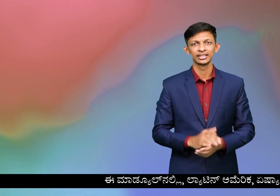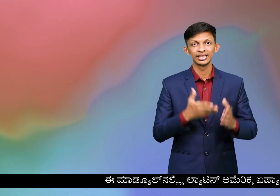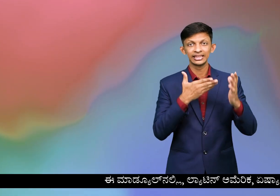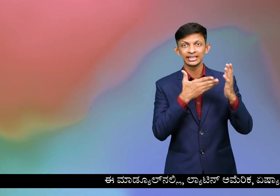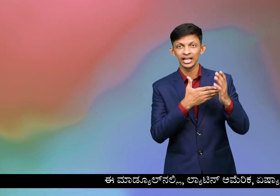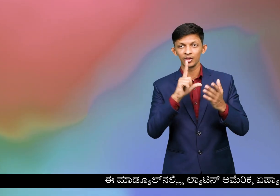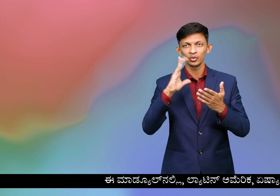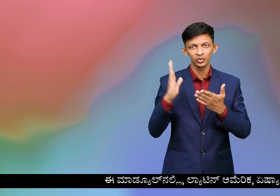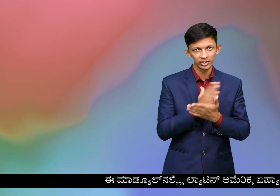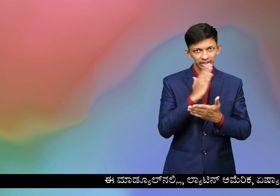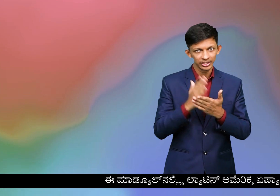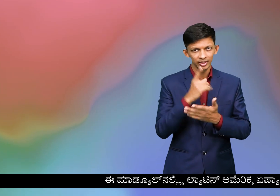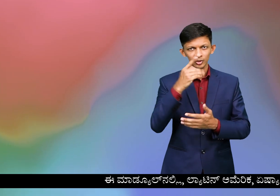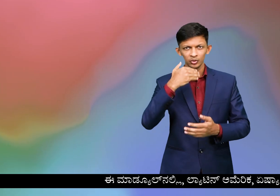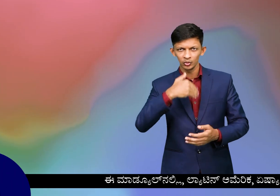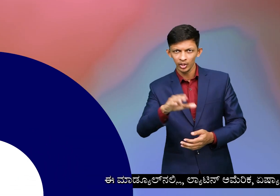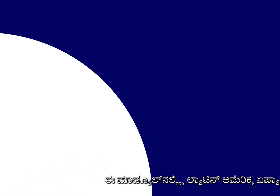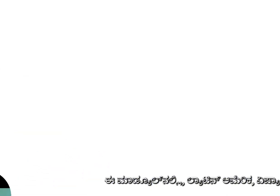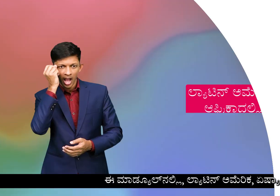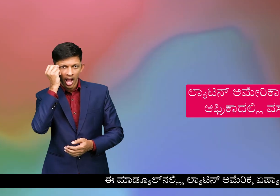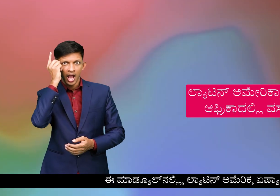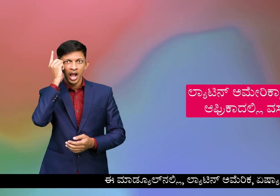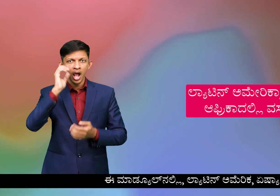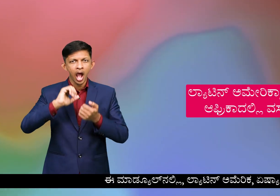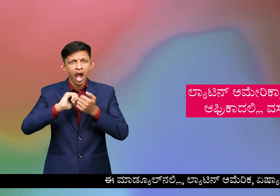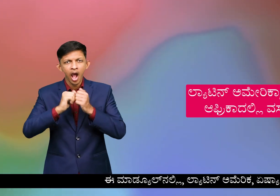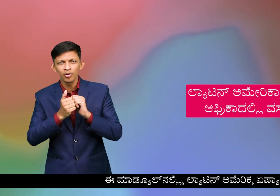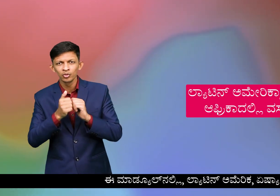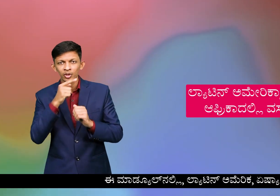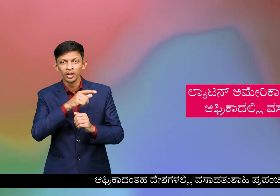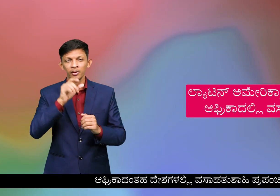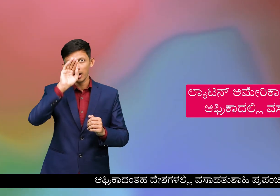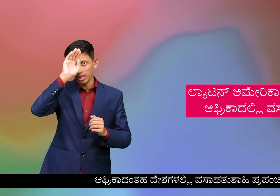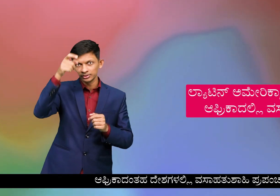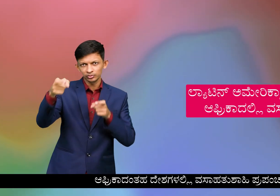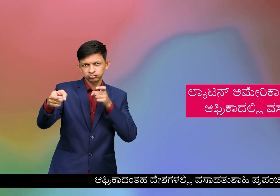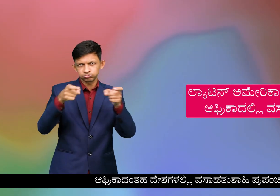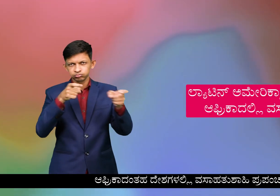ಈ ಮಾಡೆಲ್ನಲ್ಲಿ ಲ್ಯಾಟಿನ್ ಅಮೆರಿಕಾ, ಏಷ್ಯಾ ಮತ್ತು ಆಫ್ರಿಕಾದಂತಹ ದೇಶಗಳಲ್ಲಿ